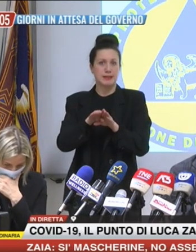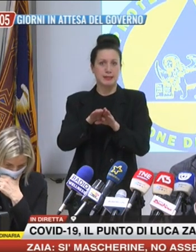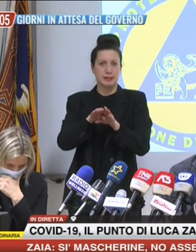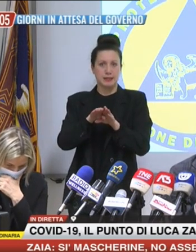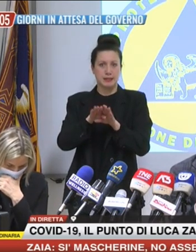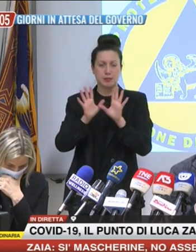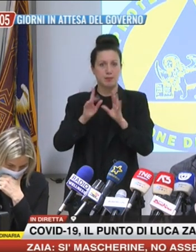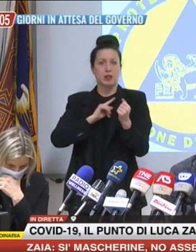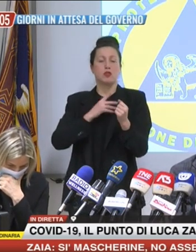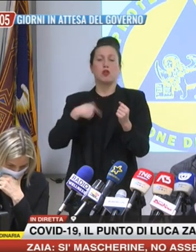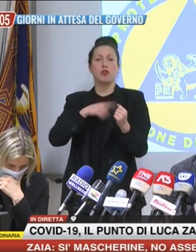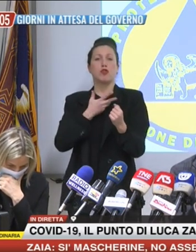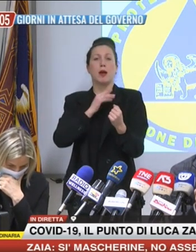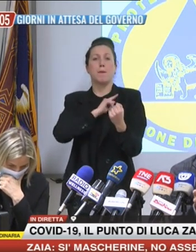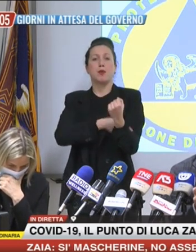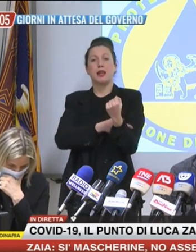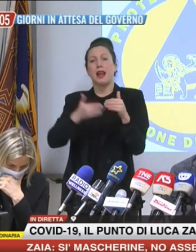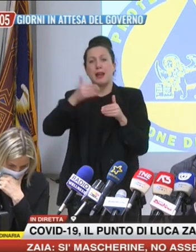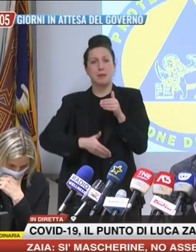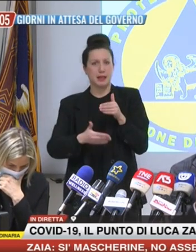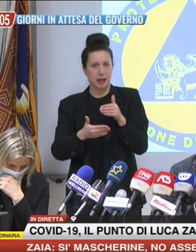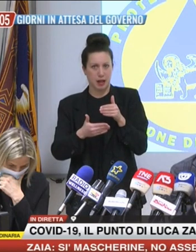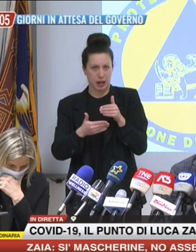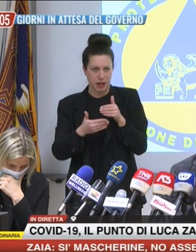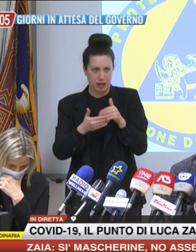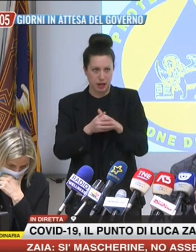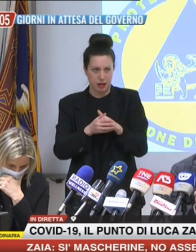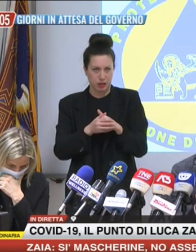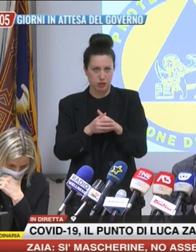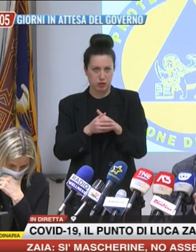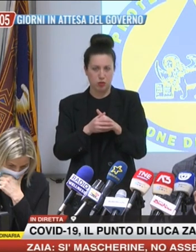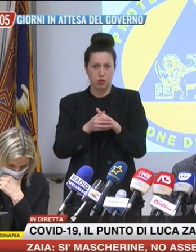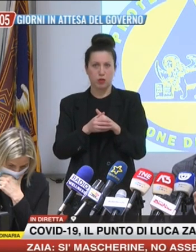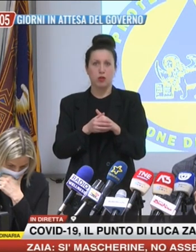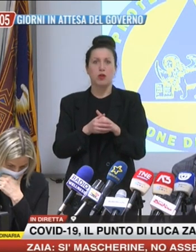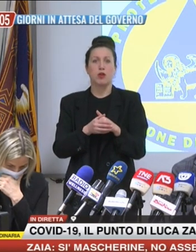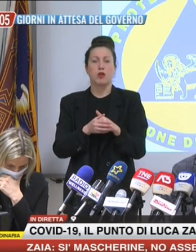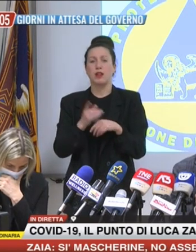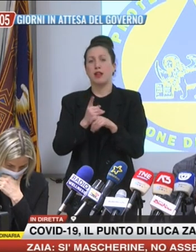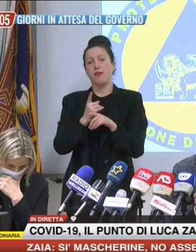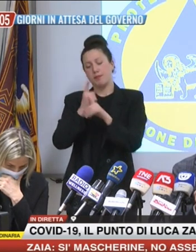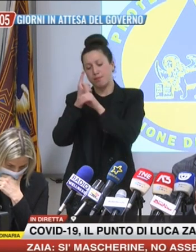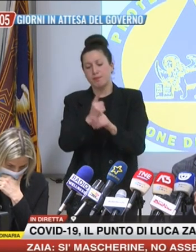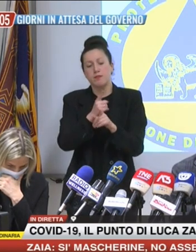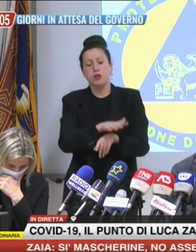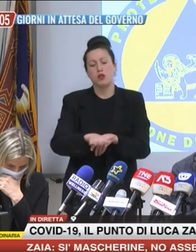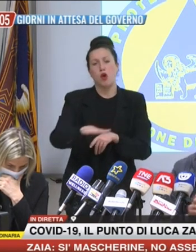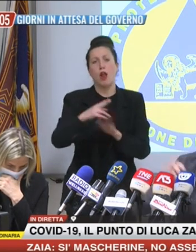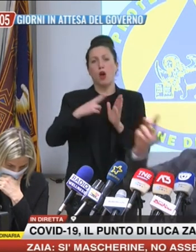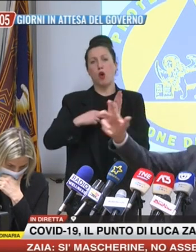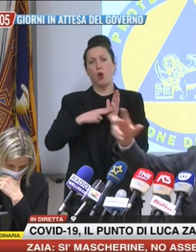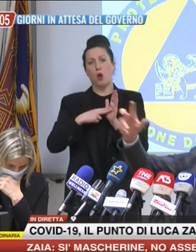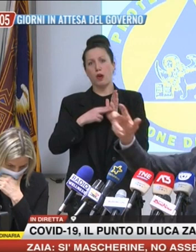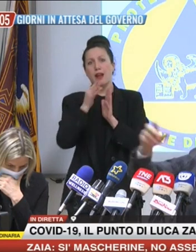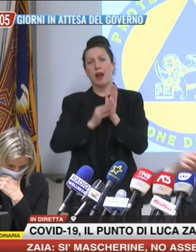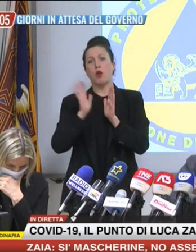saltare di zona, perché poi lo puoi fare se è una roba straordinaria, perché devi contingentare, che so, hai una